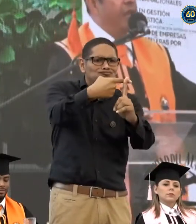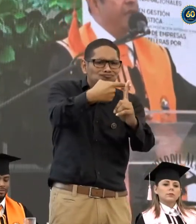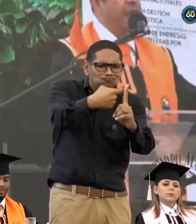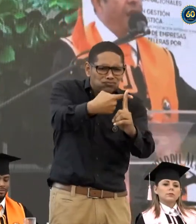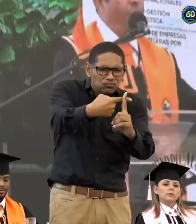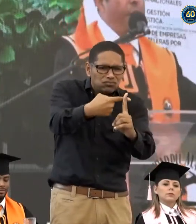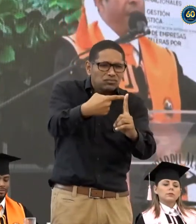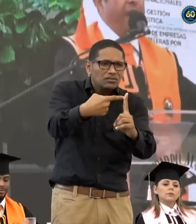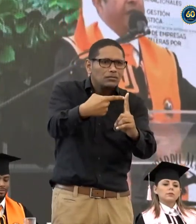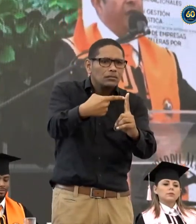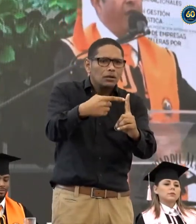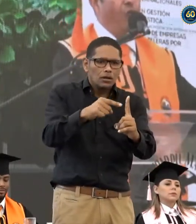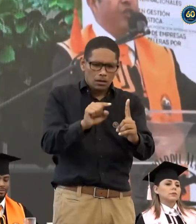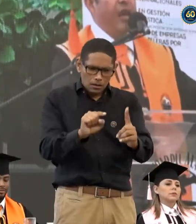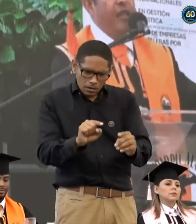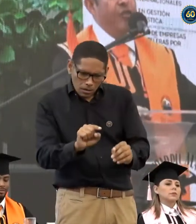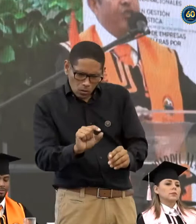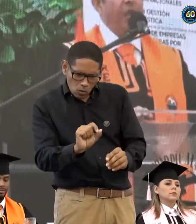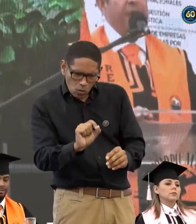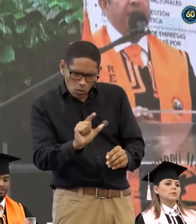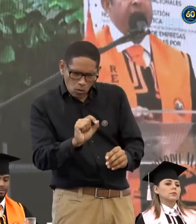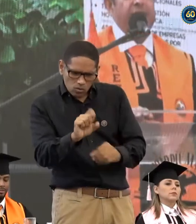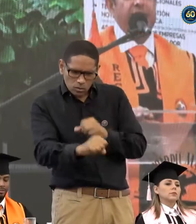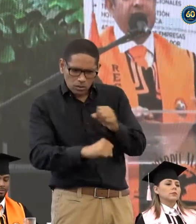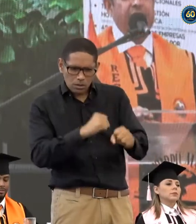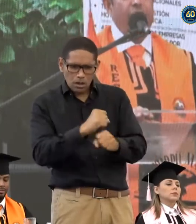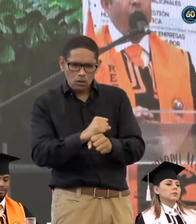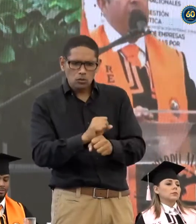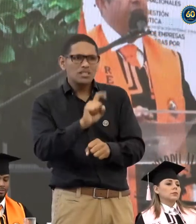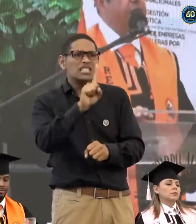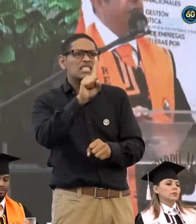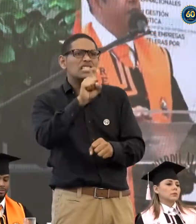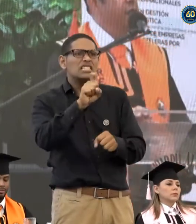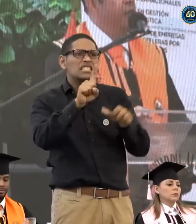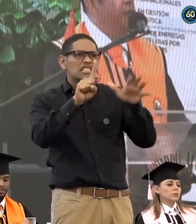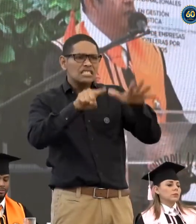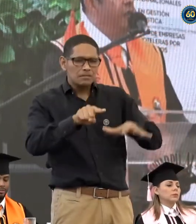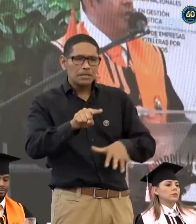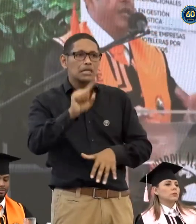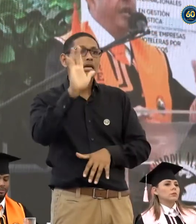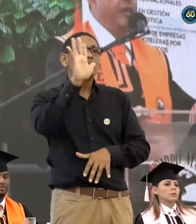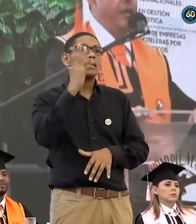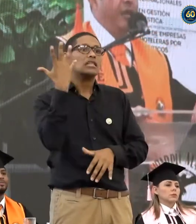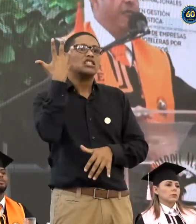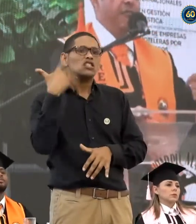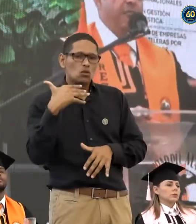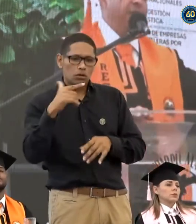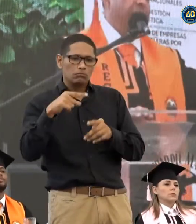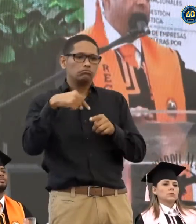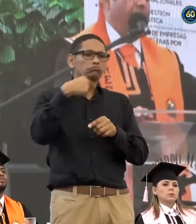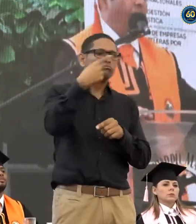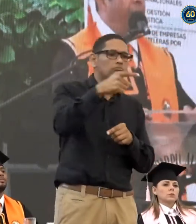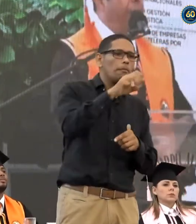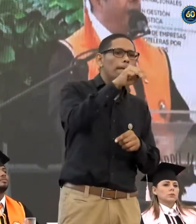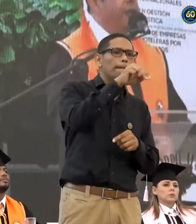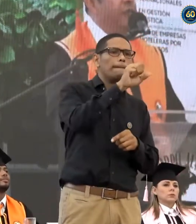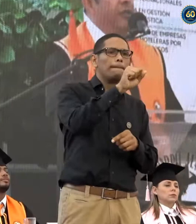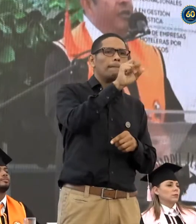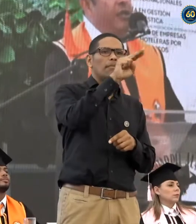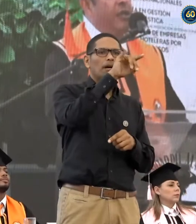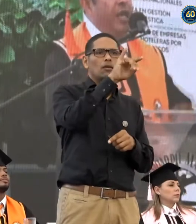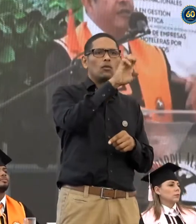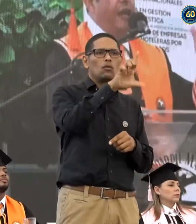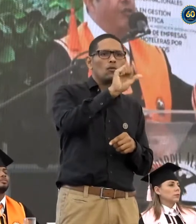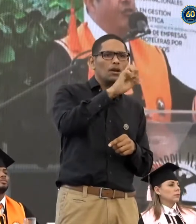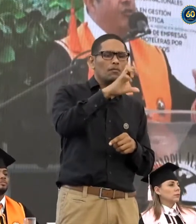Juan Pérez 11 años seis meses cinco días la siguiente Manuela Pérez diez años